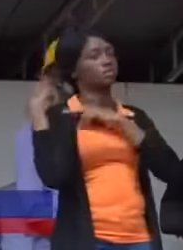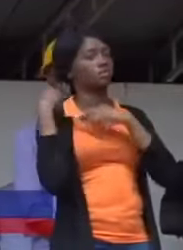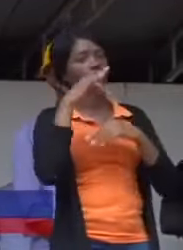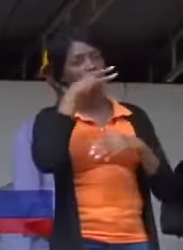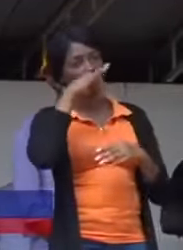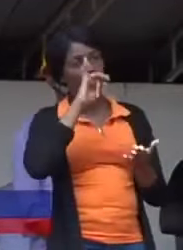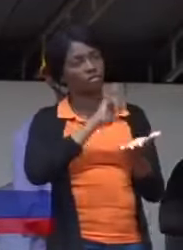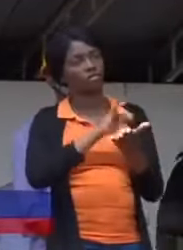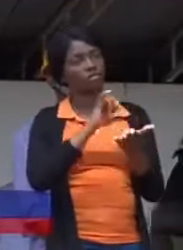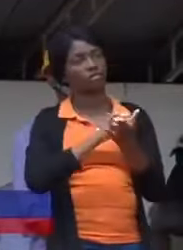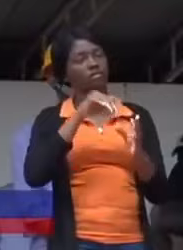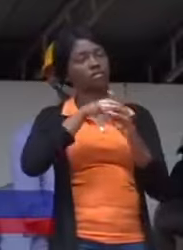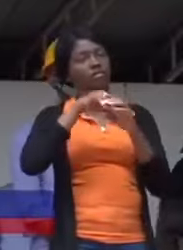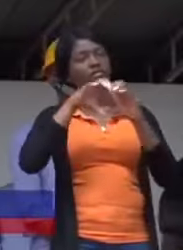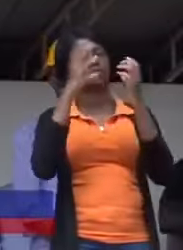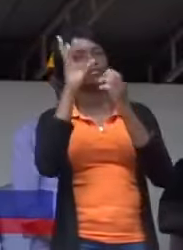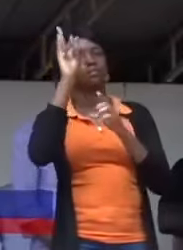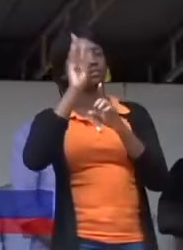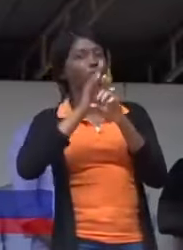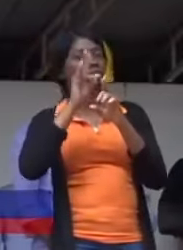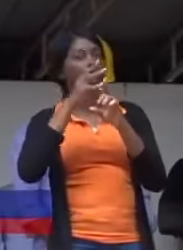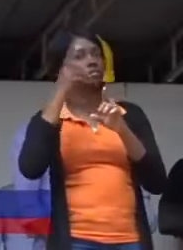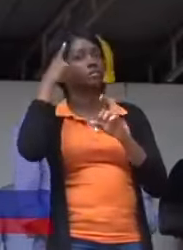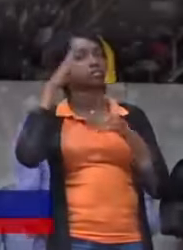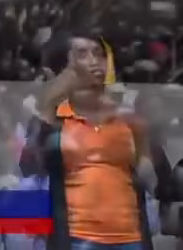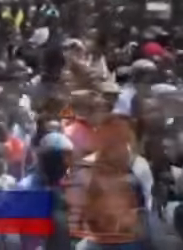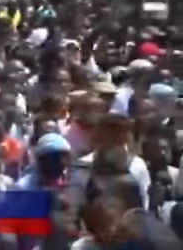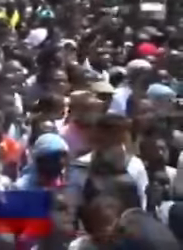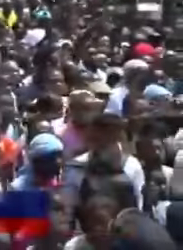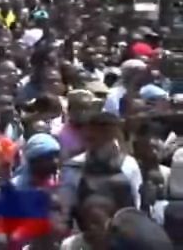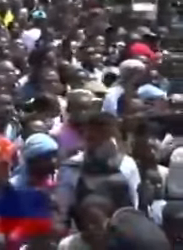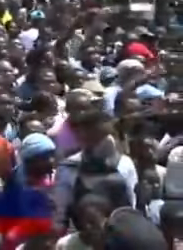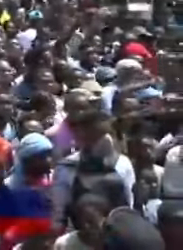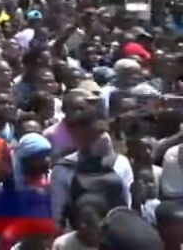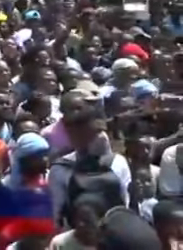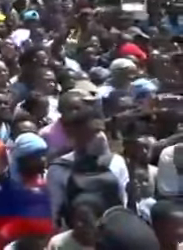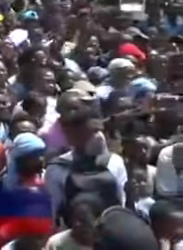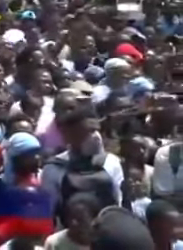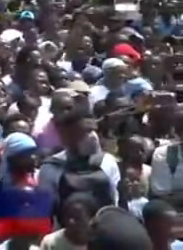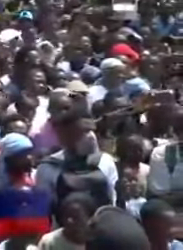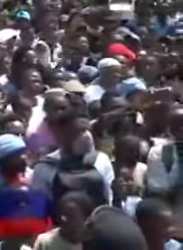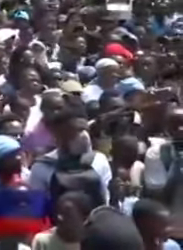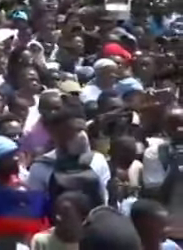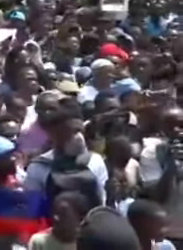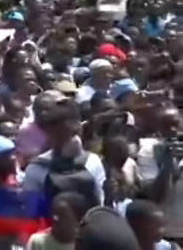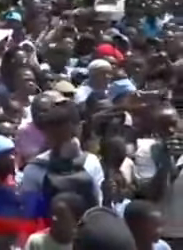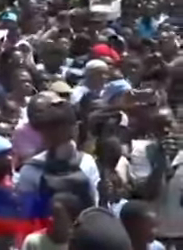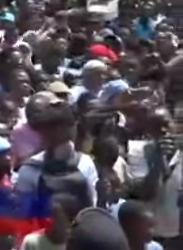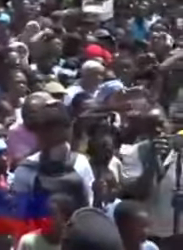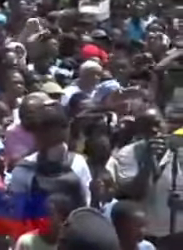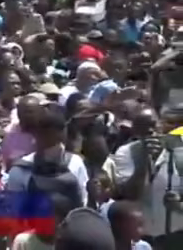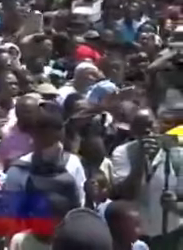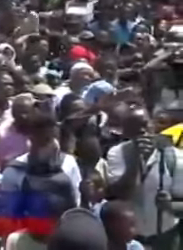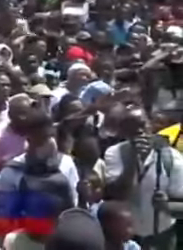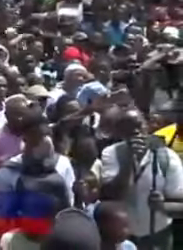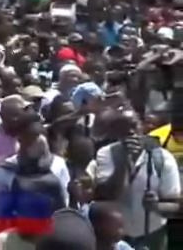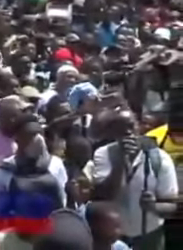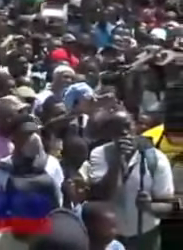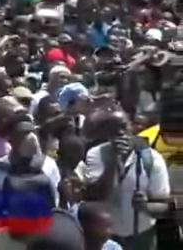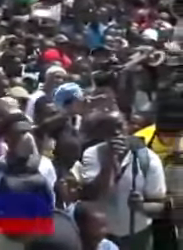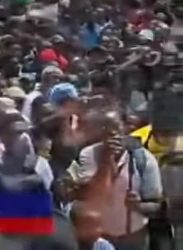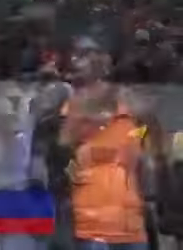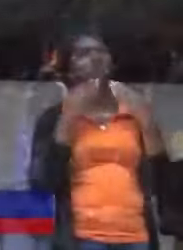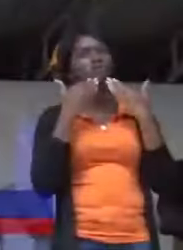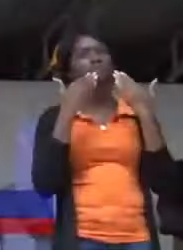7e année jusqu'à ce que yo fin faire université c'est l'une des promesses c'est l'une des promesses nous jeune fort et me profiter remercier